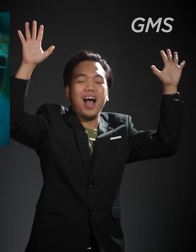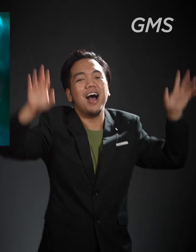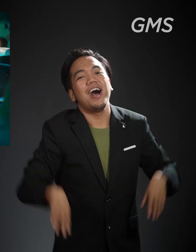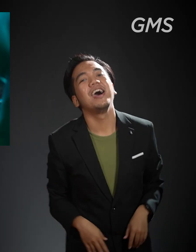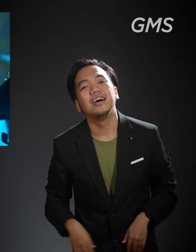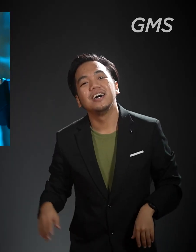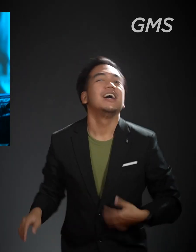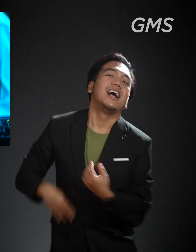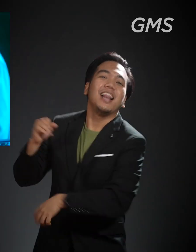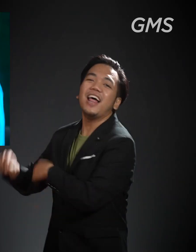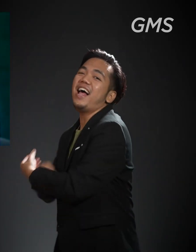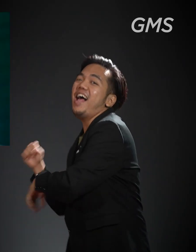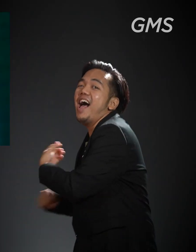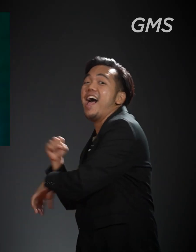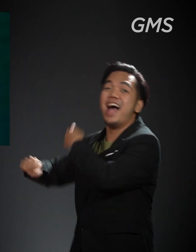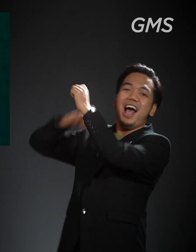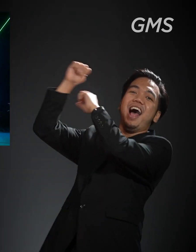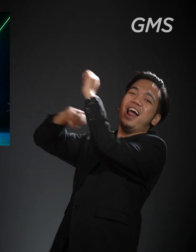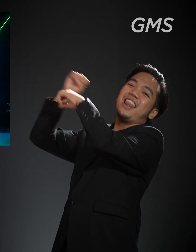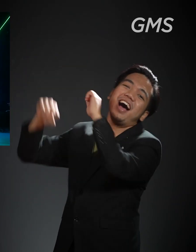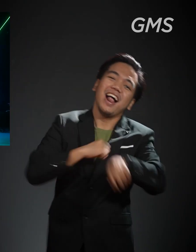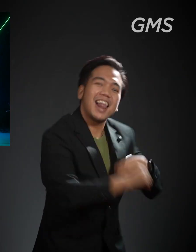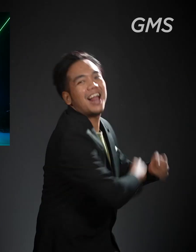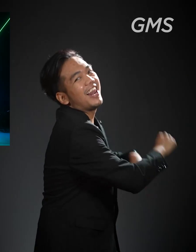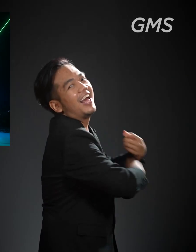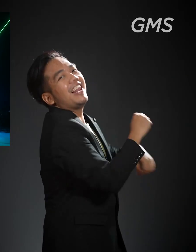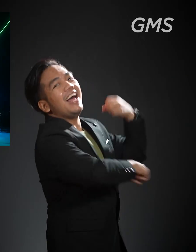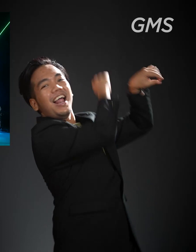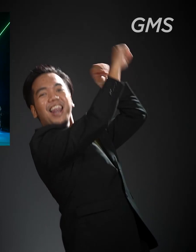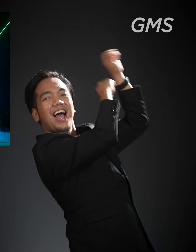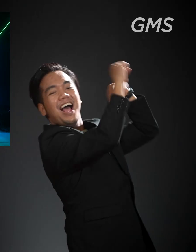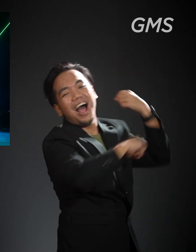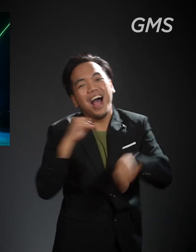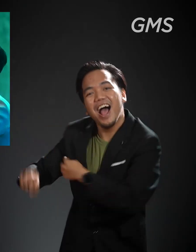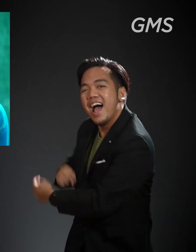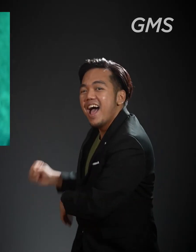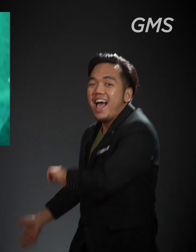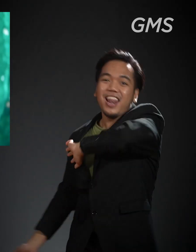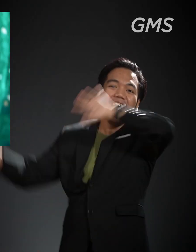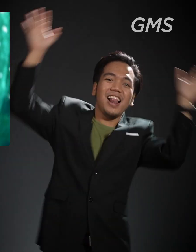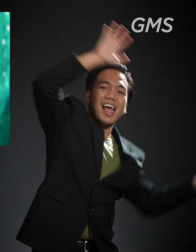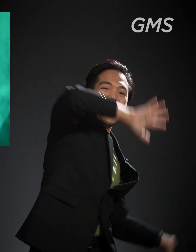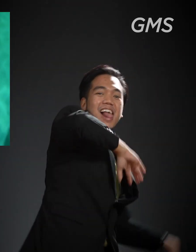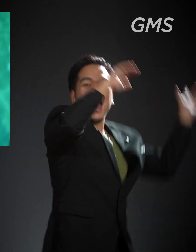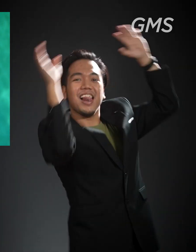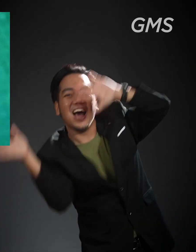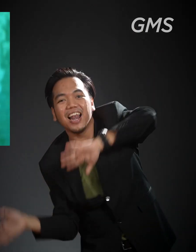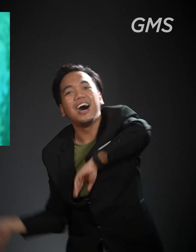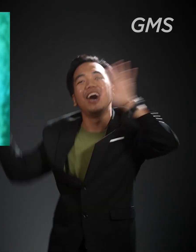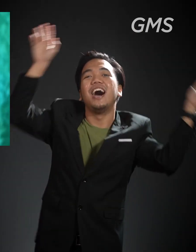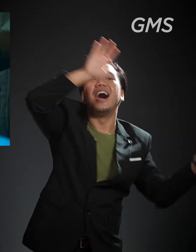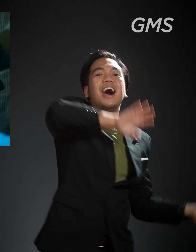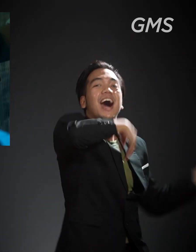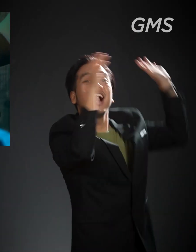Haleluya. La la la la la la la la la la